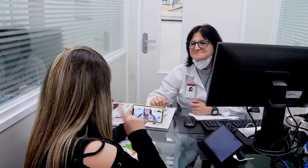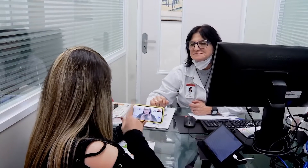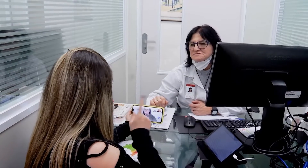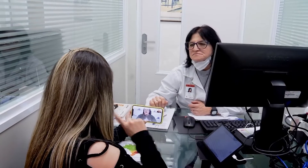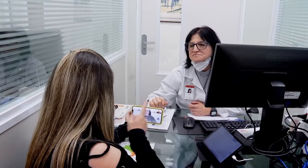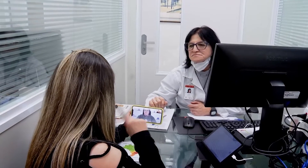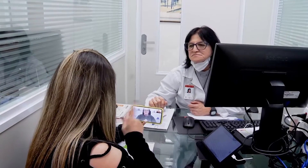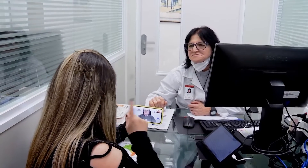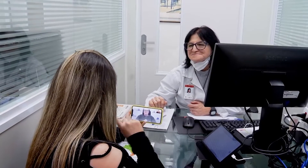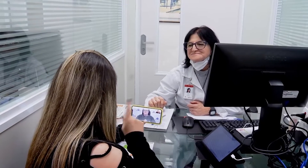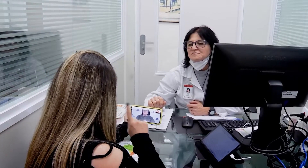Não,